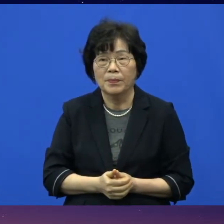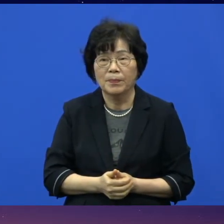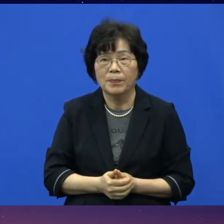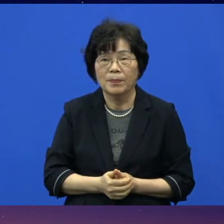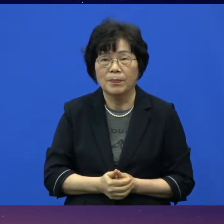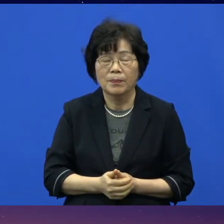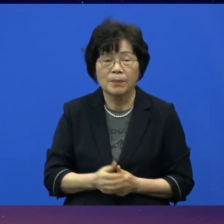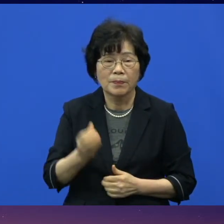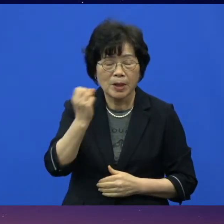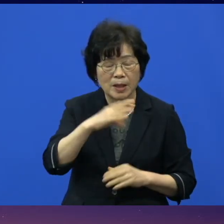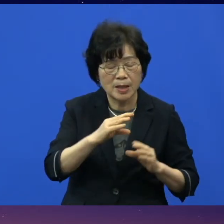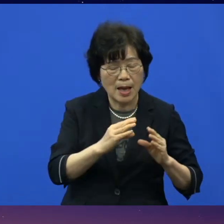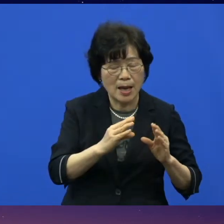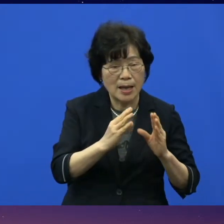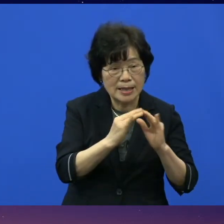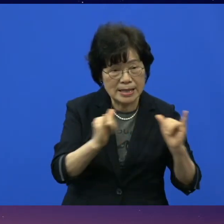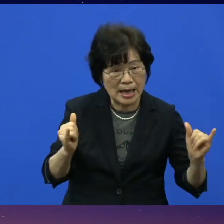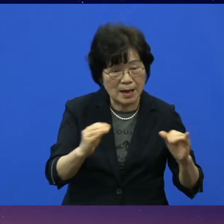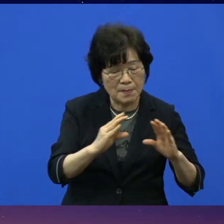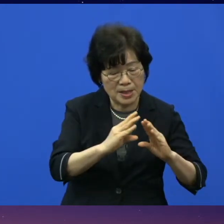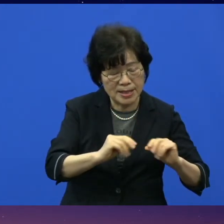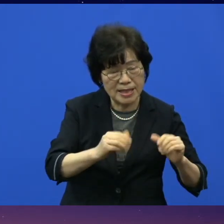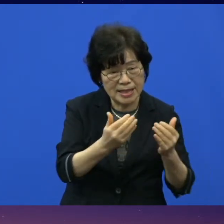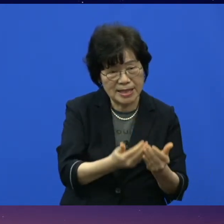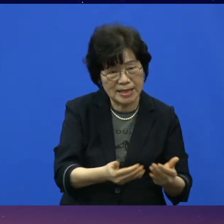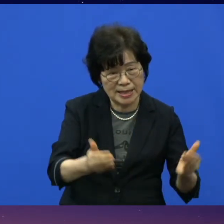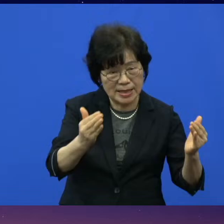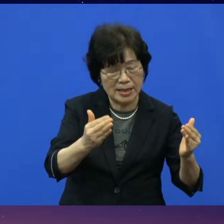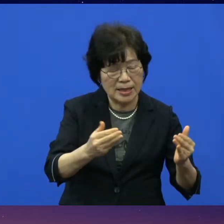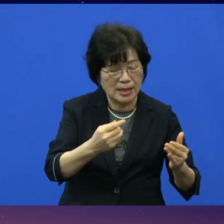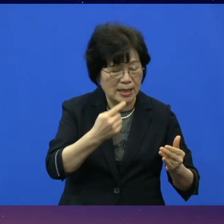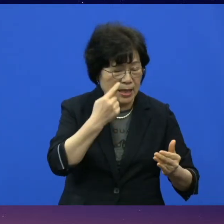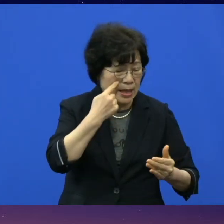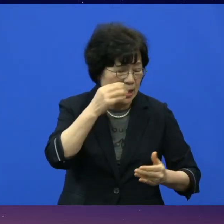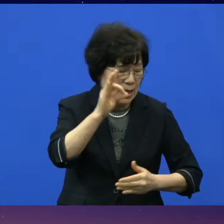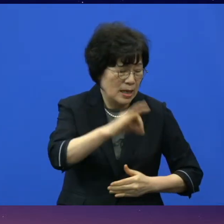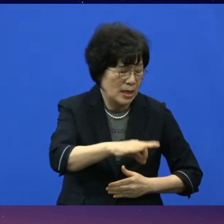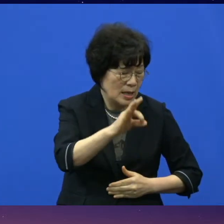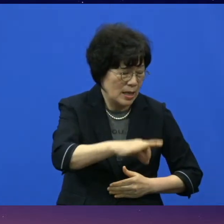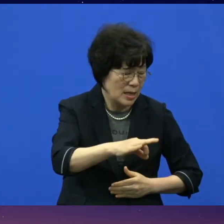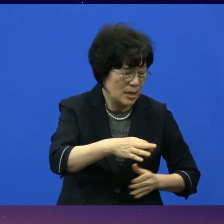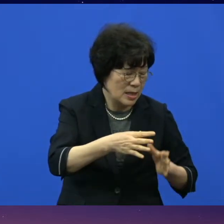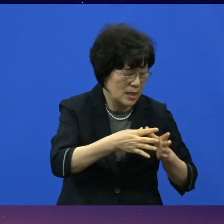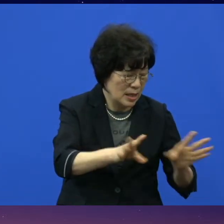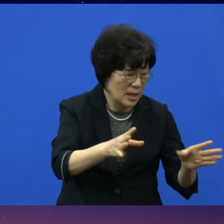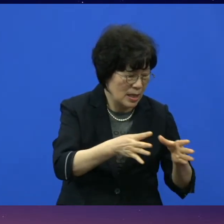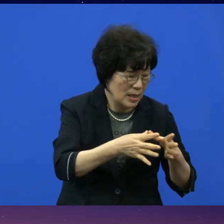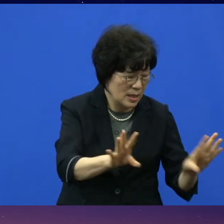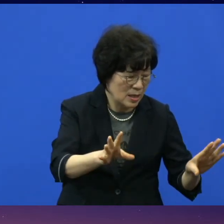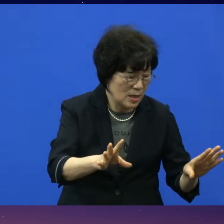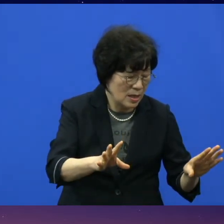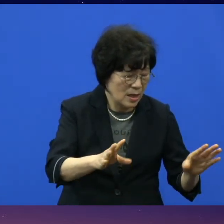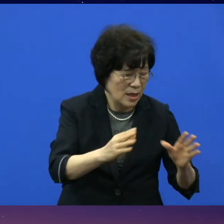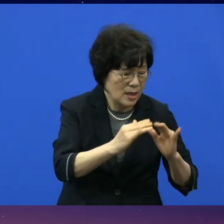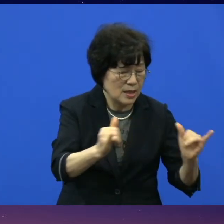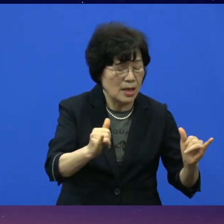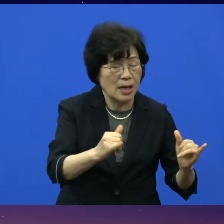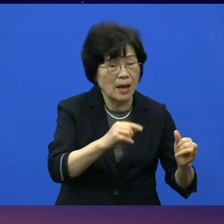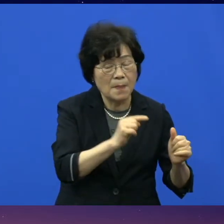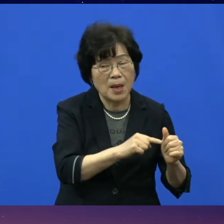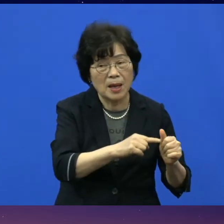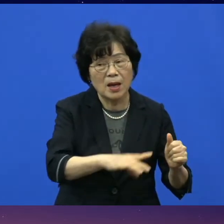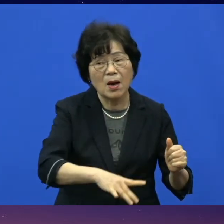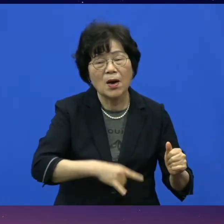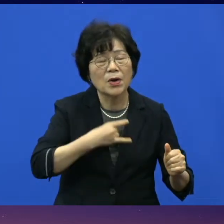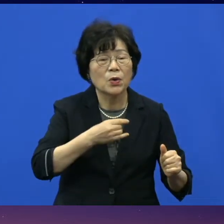그냥 질그릇이라는 거예요. 형편없는 모습으로 깨어집니다. 우리에게는 어이로움이 없습니다. 우리의 힘으로